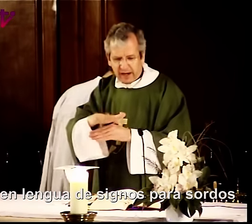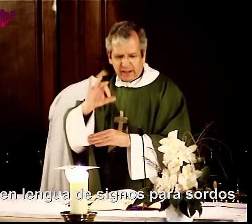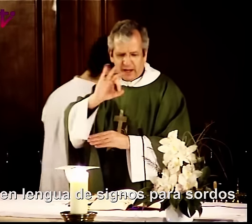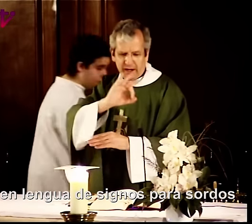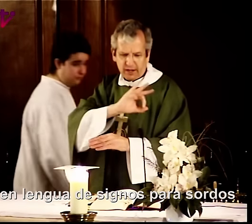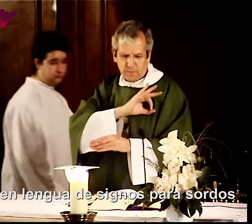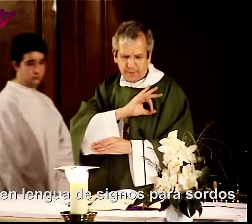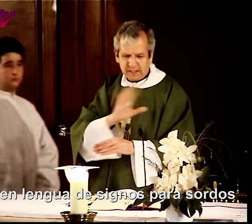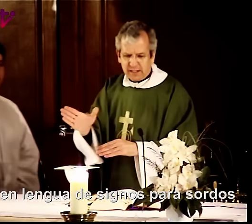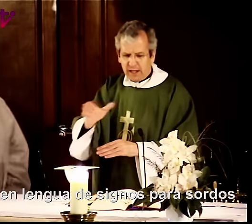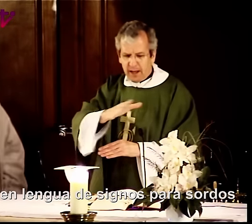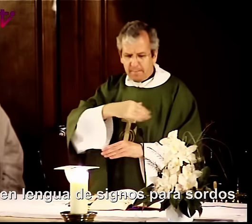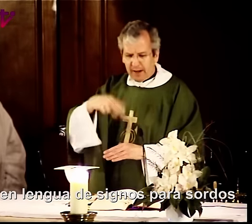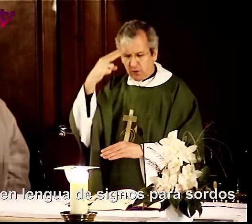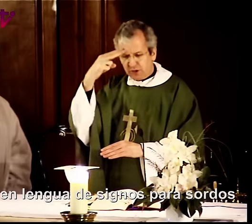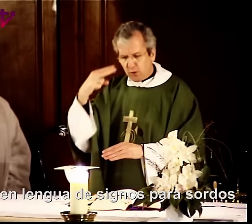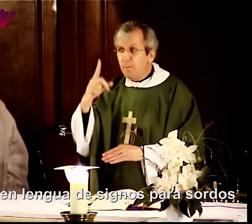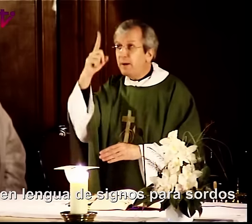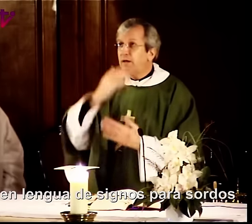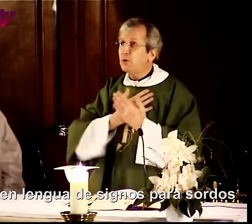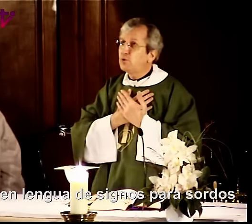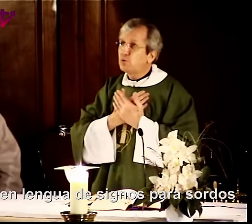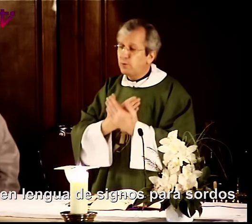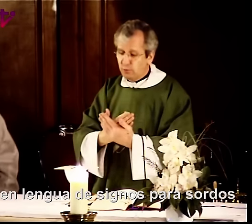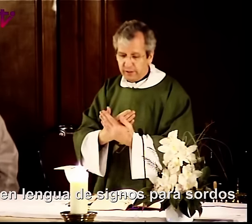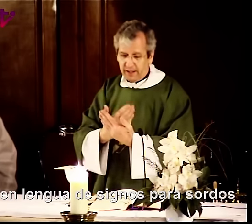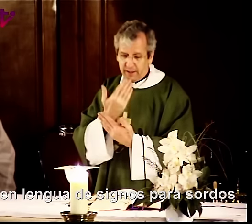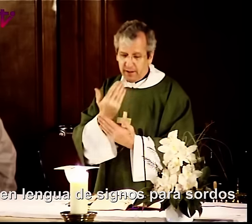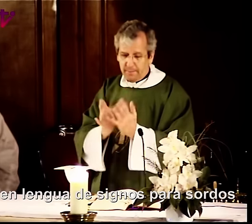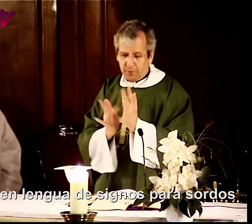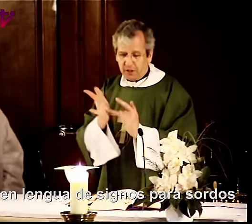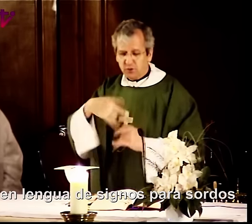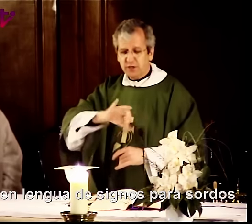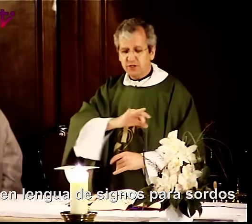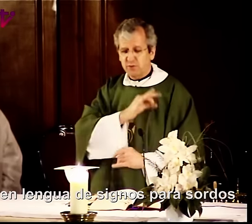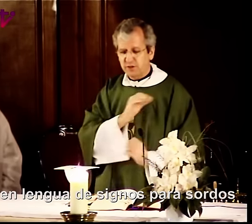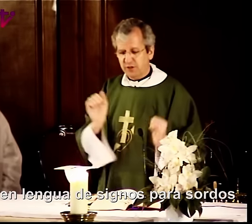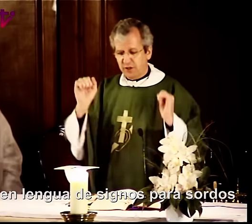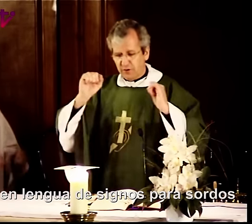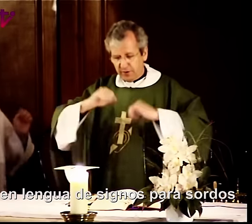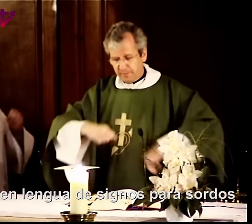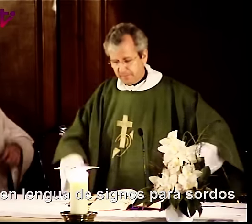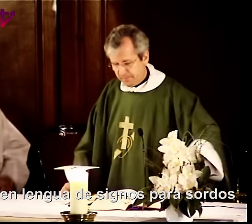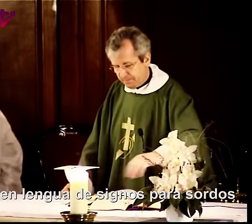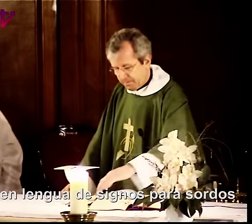eterna recompensa para los que cumplen tu voluntad. Por Jesucristo nuestro Señor. Amén.